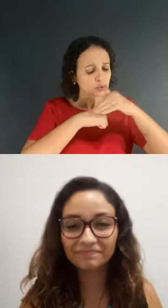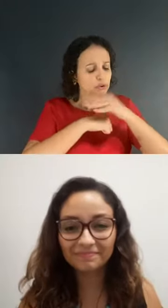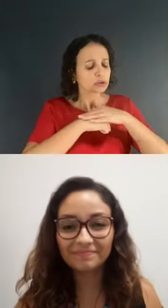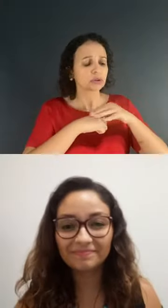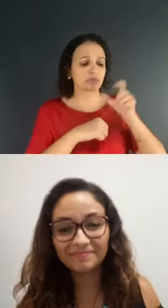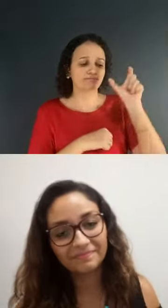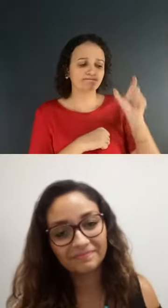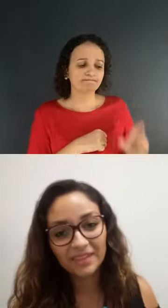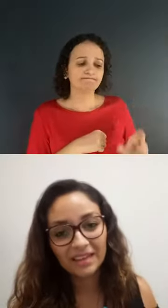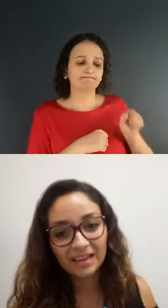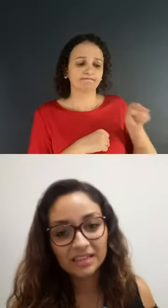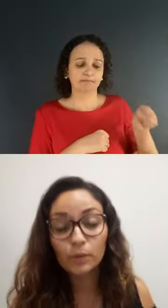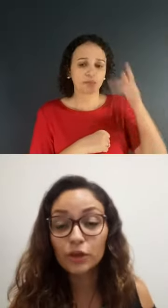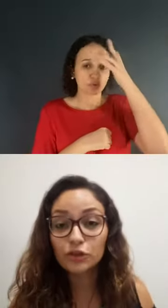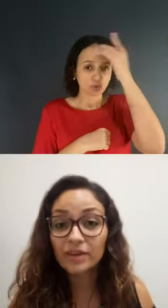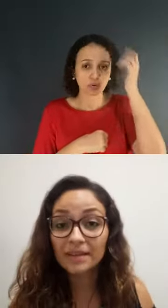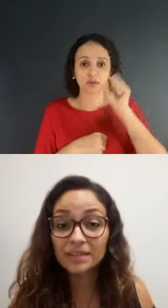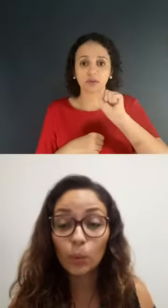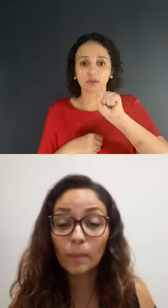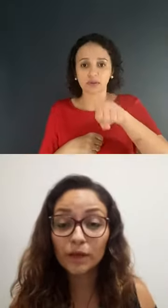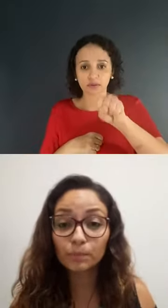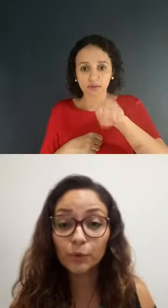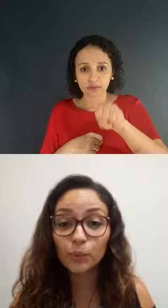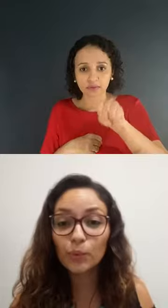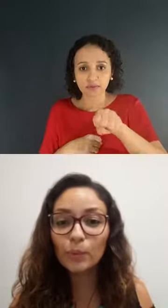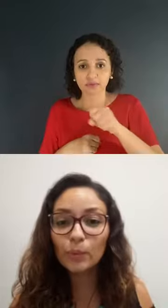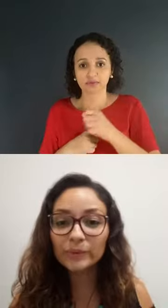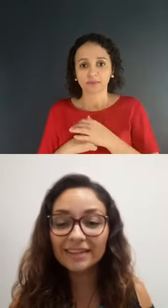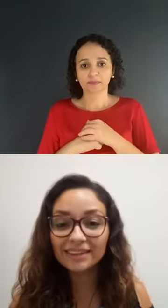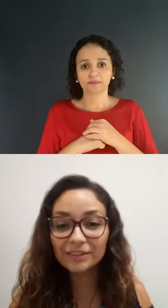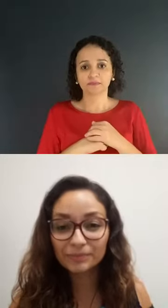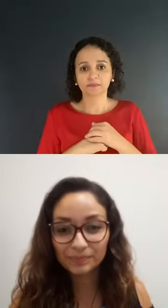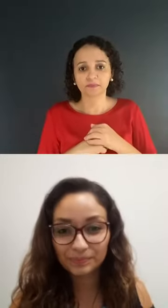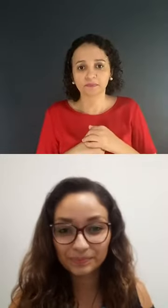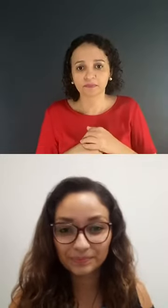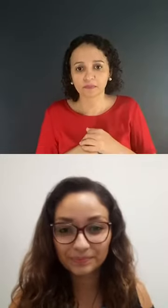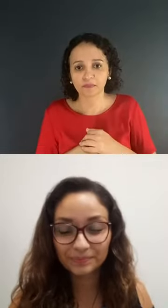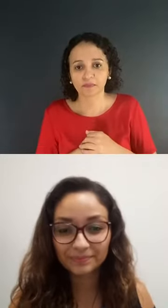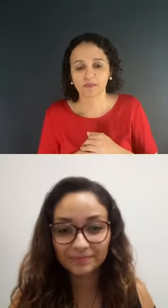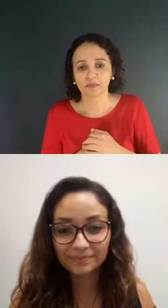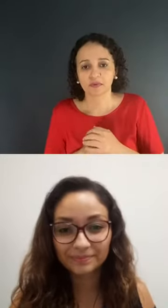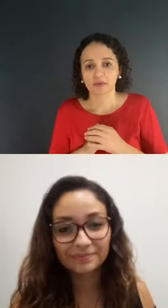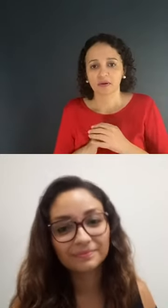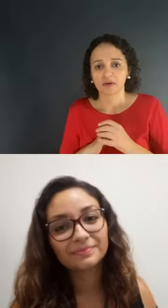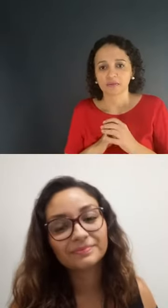acolhida. Se alguém tiver mais alguma pergunta.